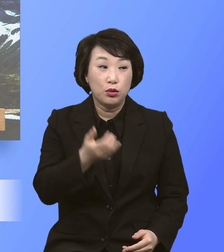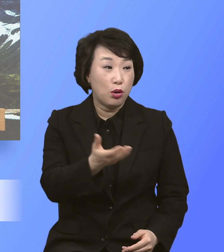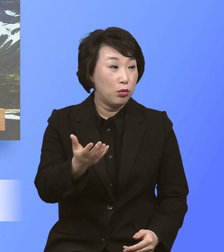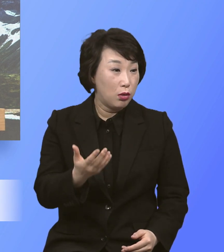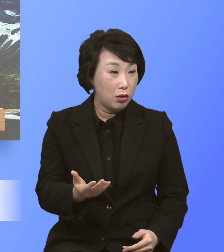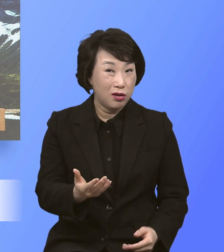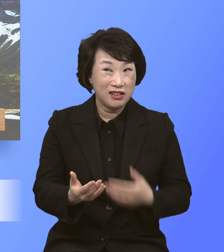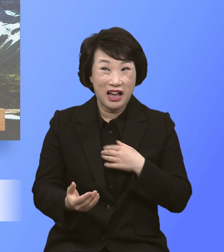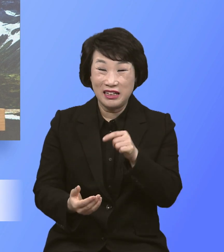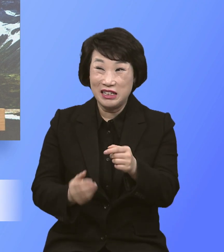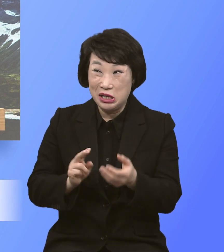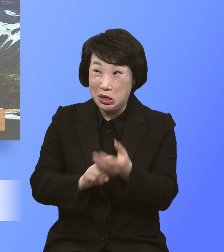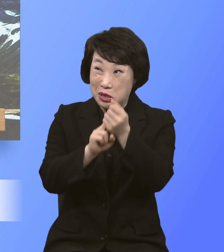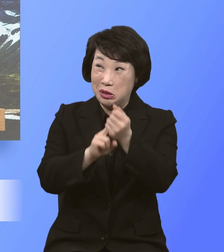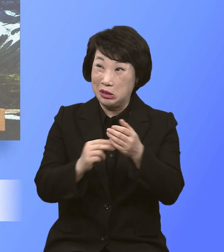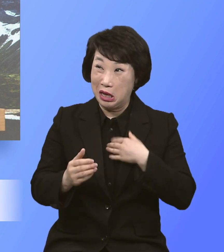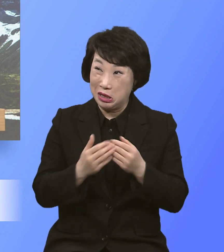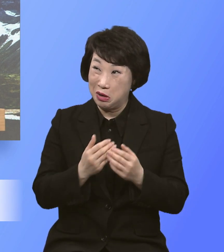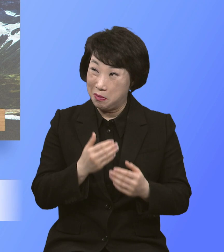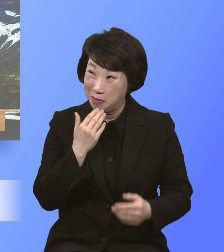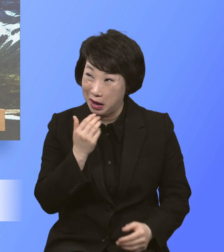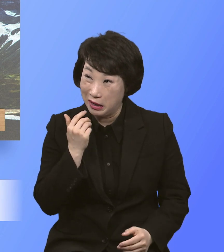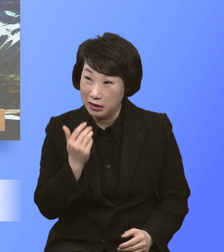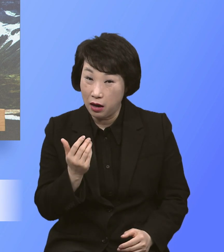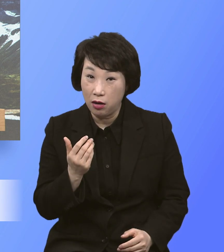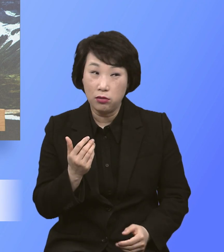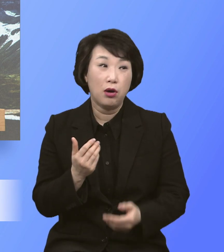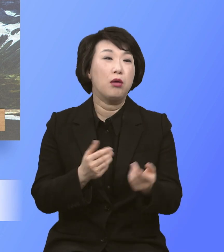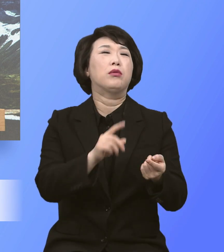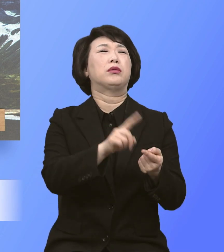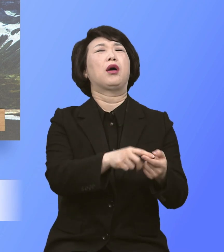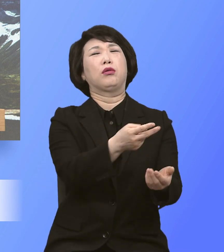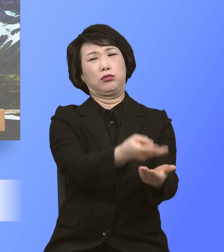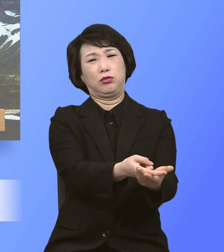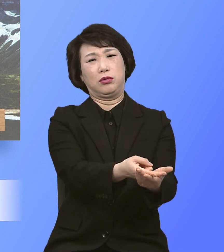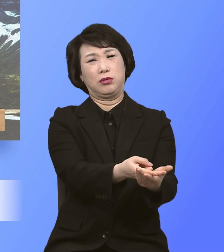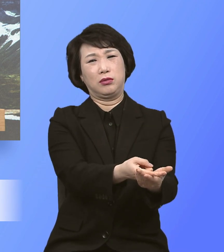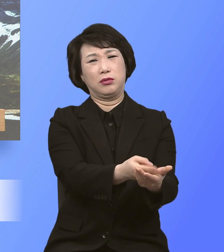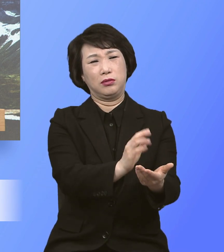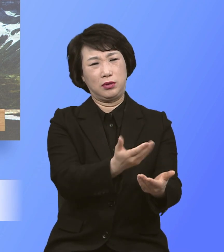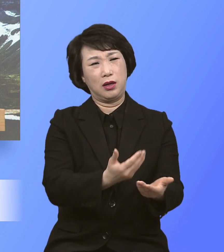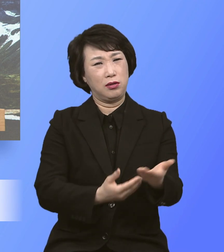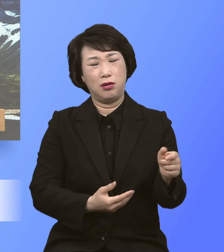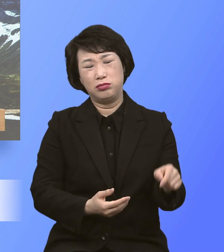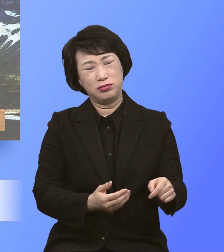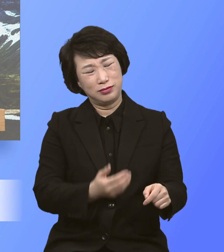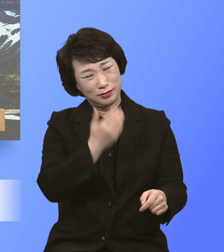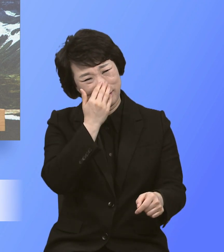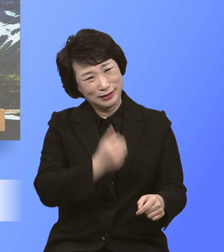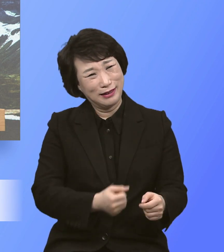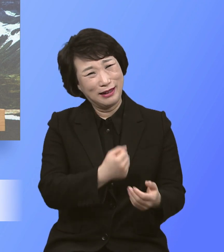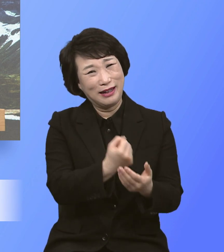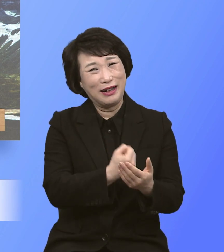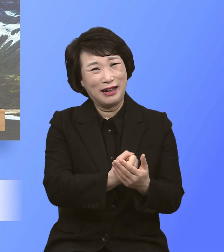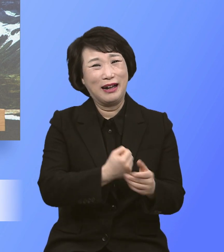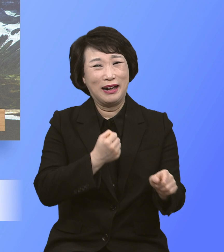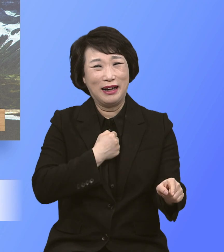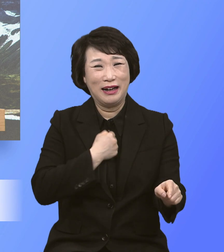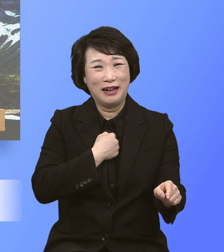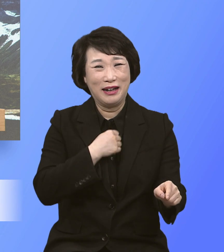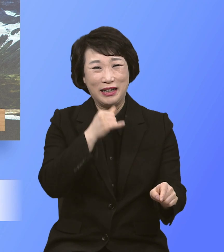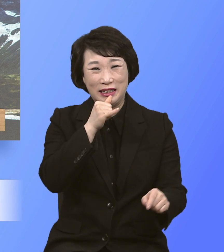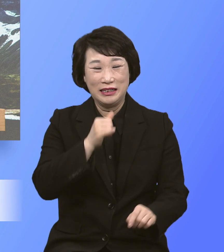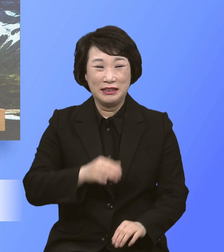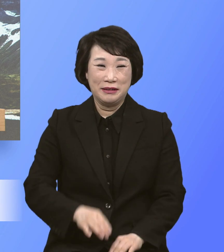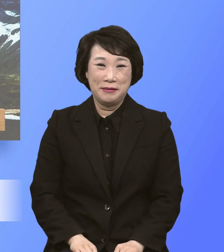나에게 그런 이적이 있겠나 하는 사람은 그냥 누워 있어야 돼요. 따분하지 않느냐 그 말이에요.